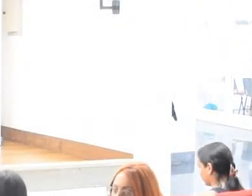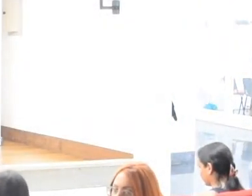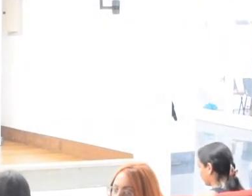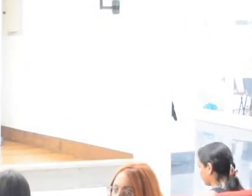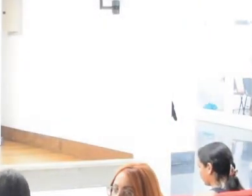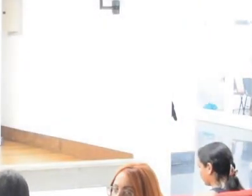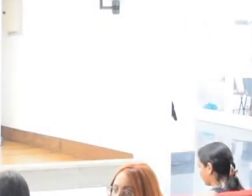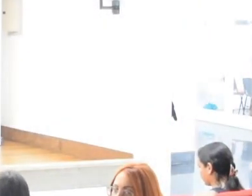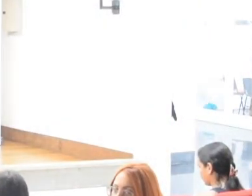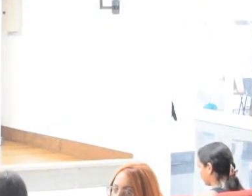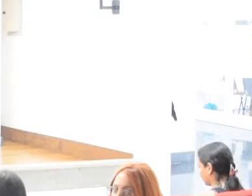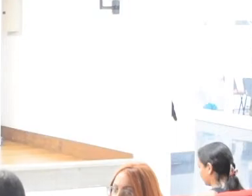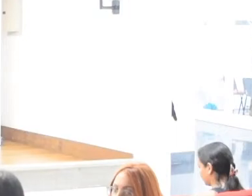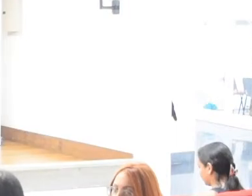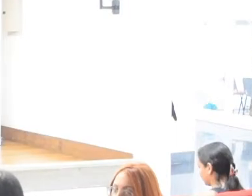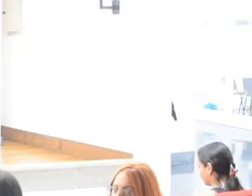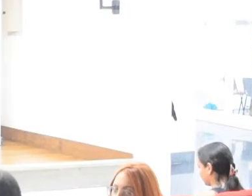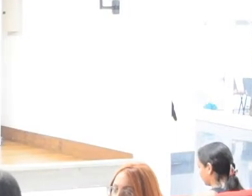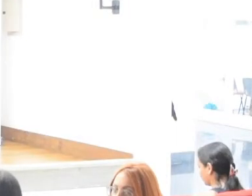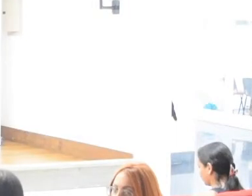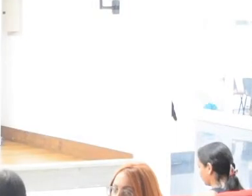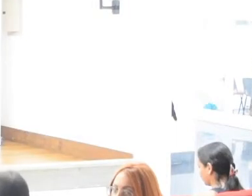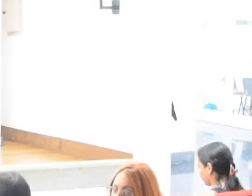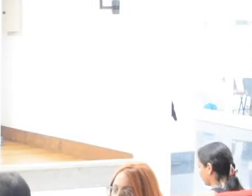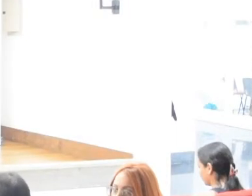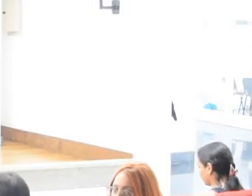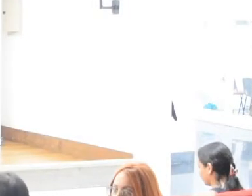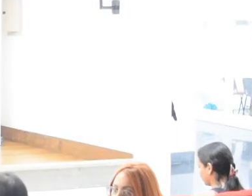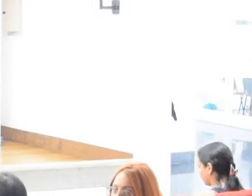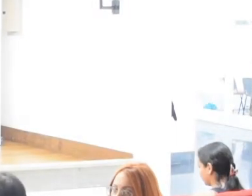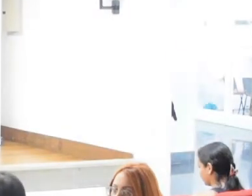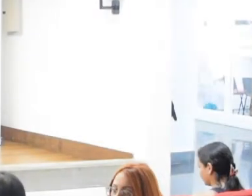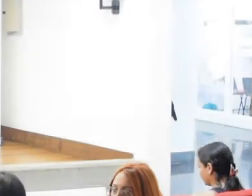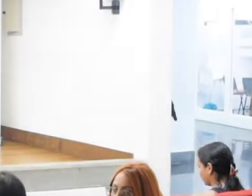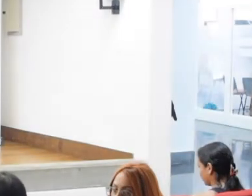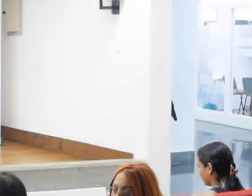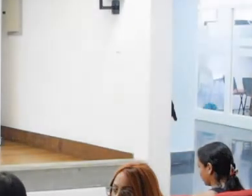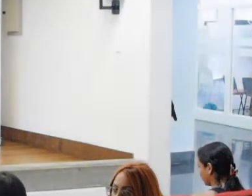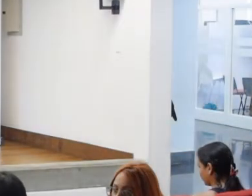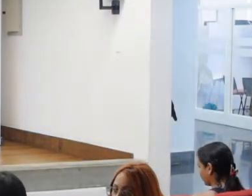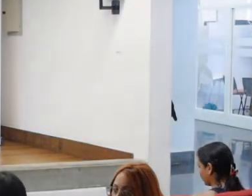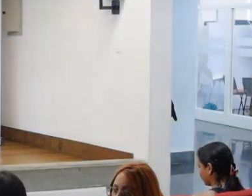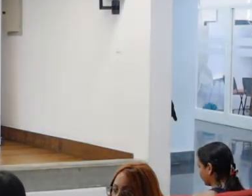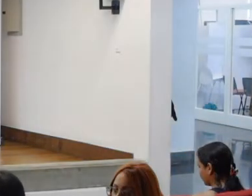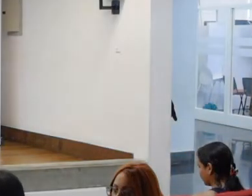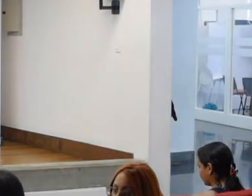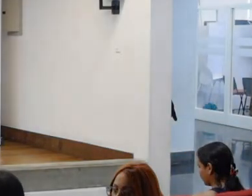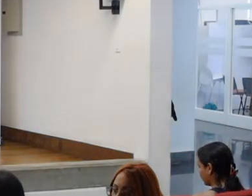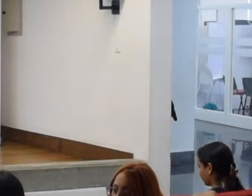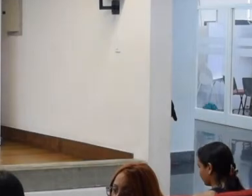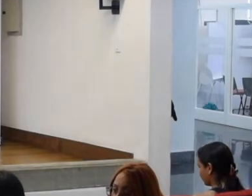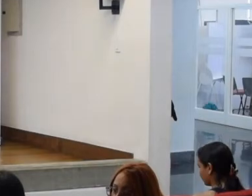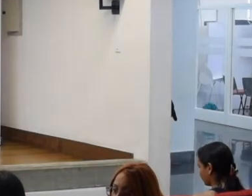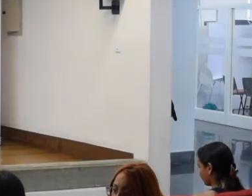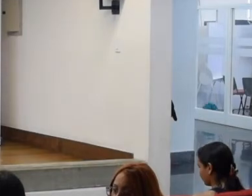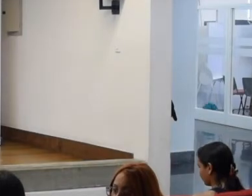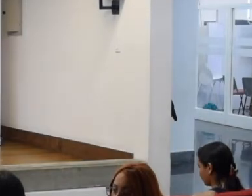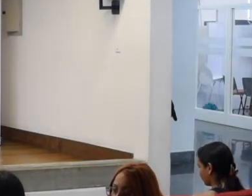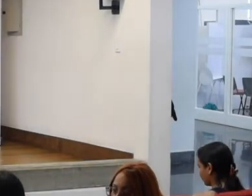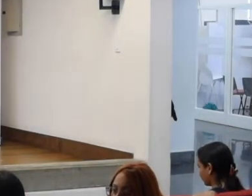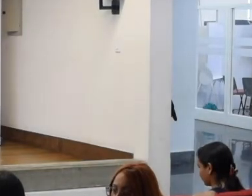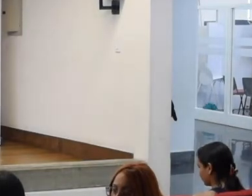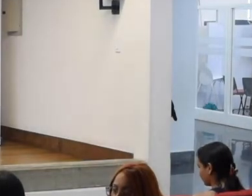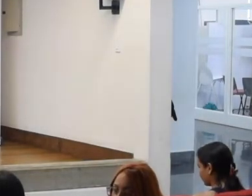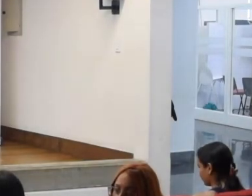las iniciativas, pues poner allí en juego también como esos lenguajes que venimos trabajando, y que puede ser un formato más dinámico en el que podamos aportar